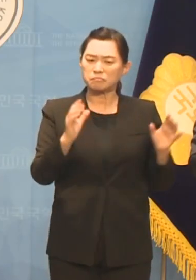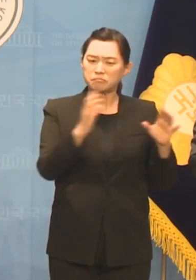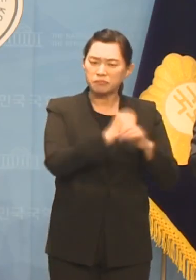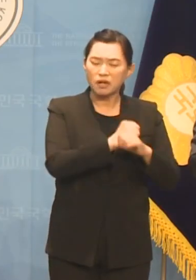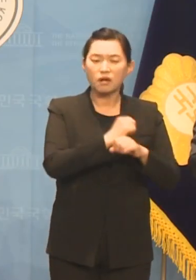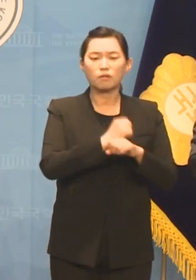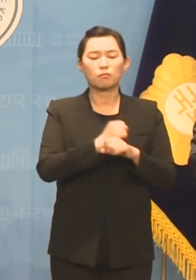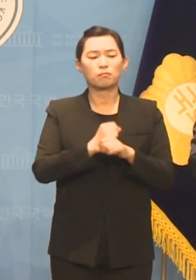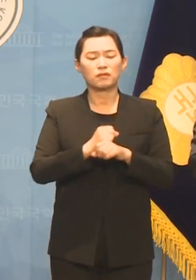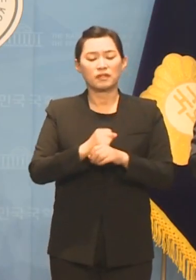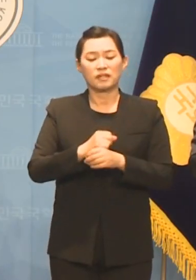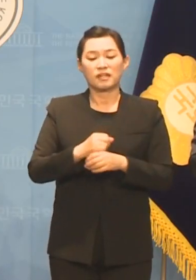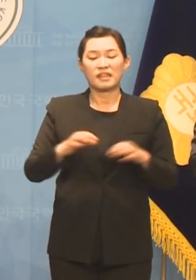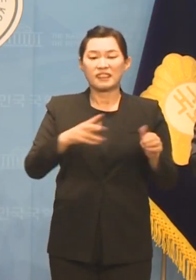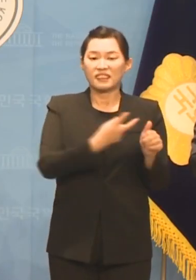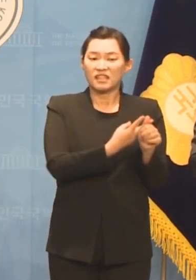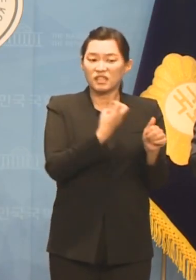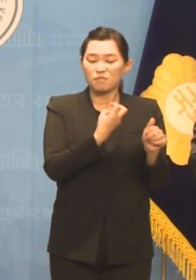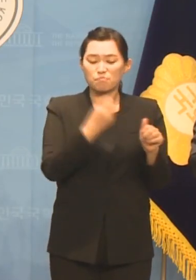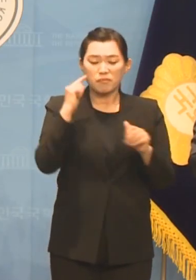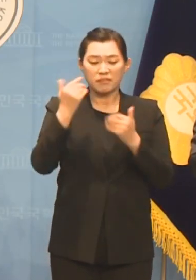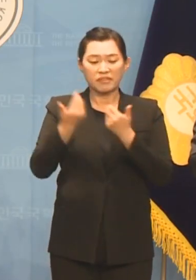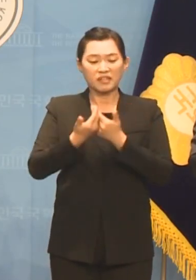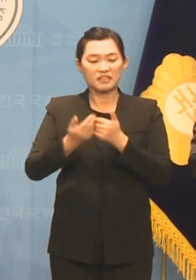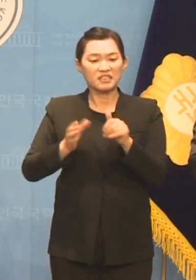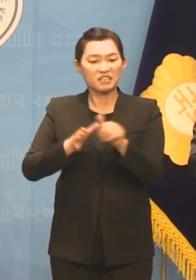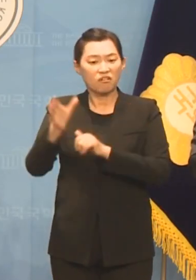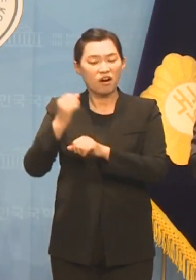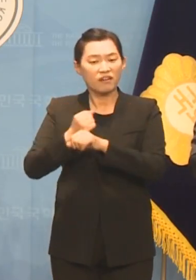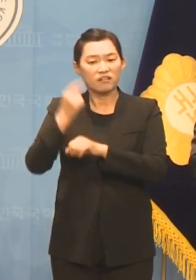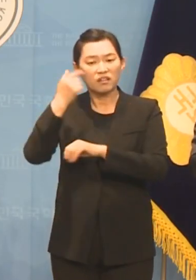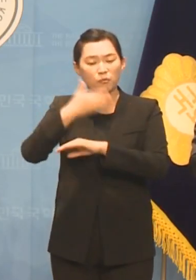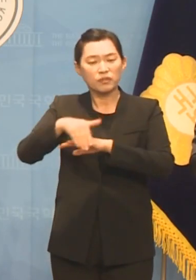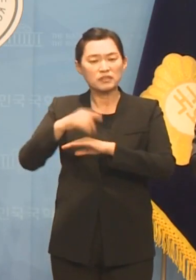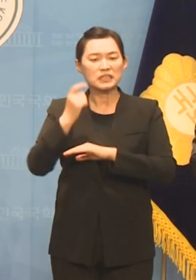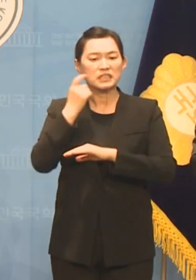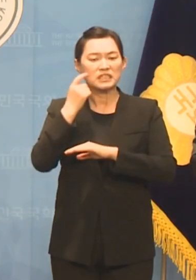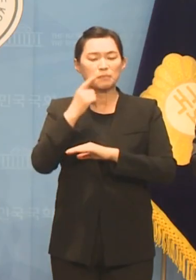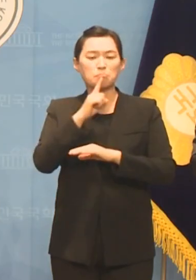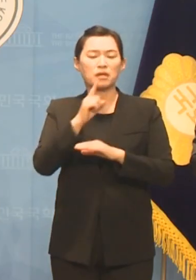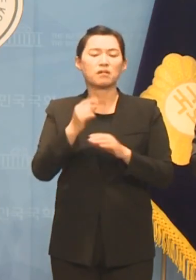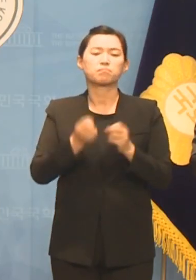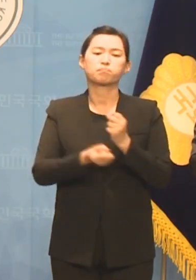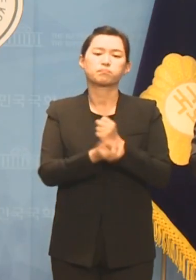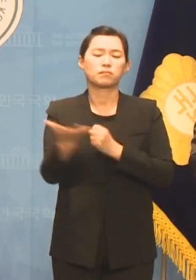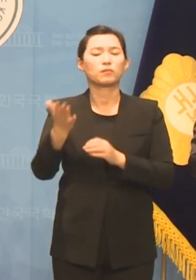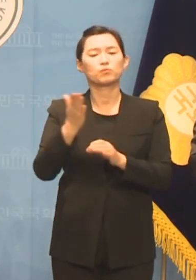반대 동력을 제거하려 한다는 허위 사실을 유포 중입니다.